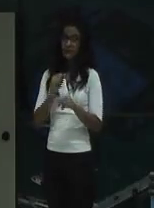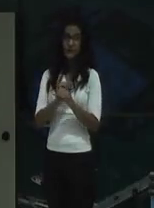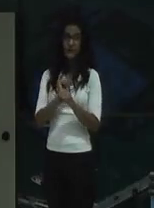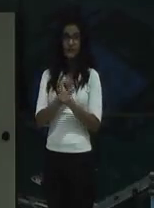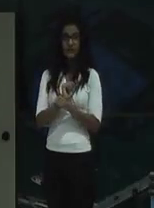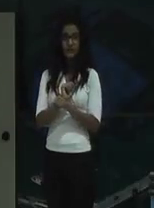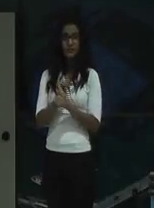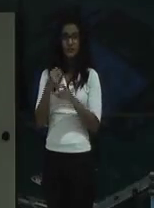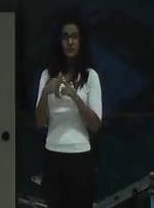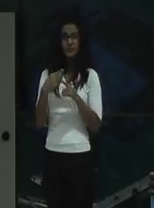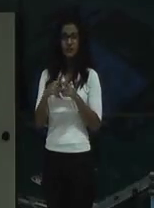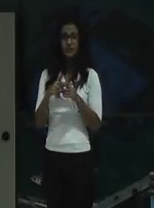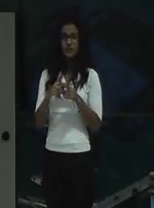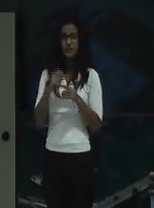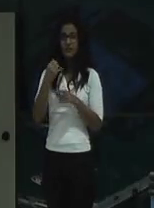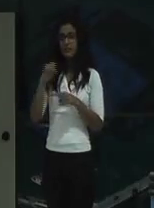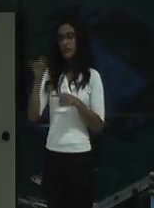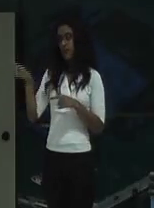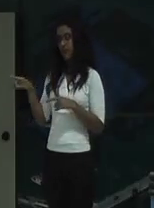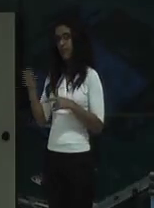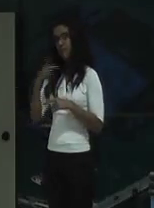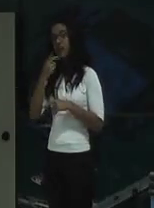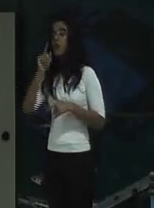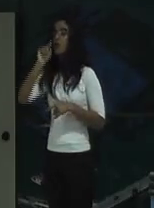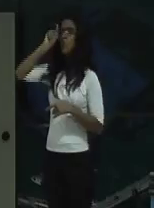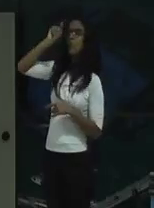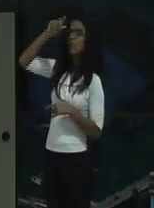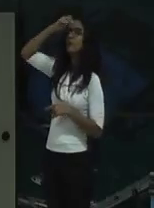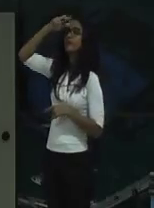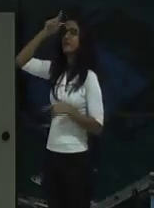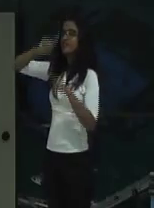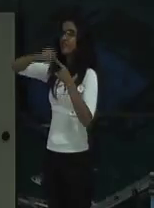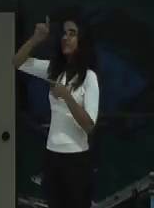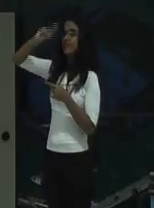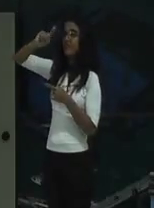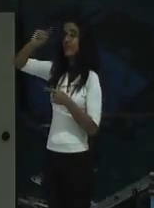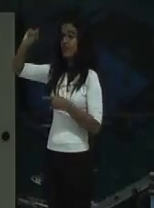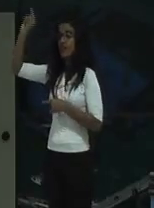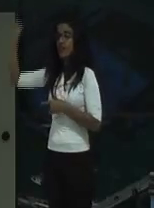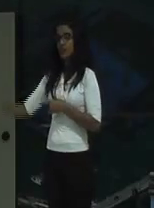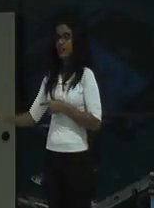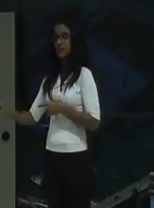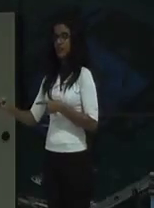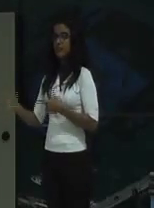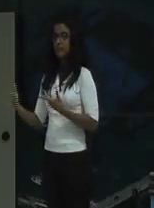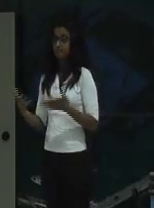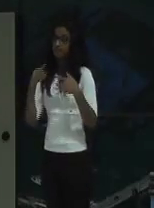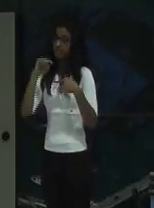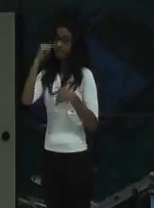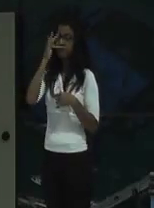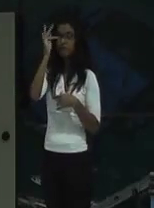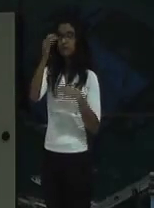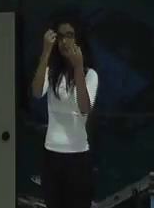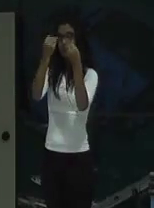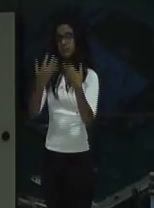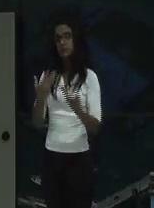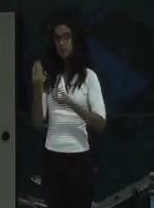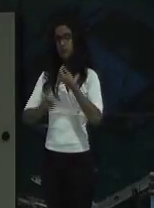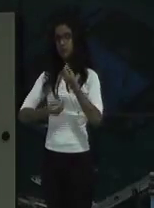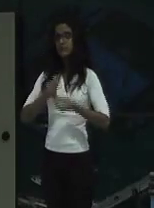que foi o governo, a responsabilidade seria do governo, mas ela disse que foi ela, ela vai ter que, com certeza, lá na frente, ter que se explicar sobre